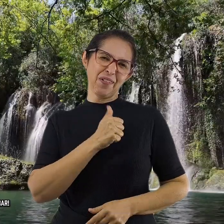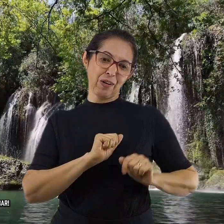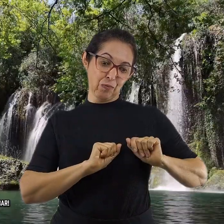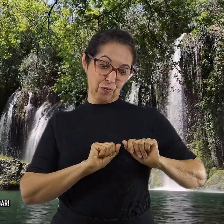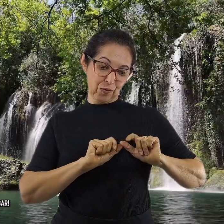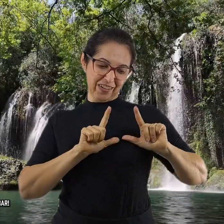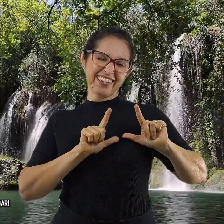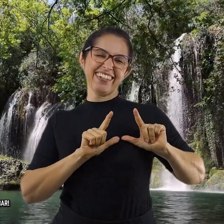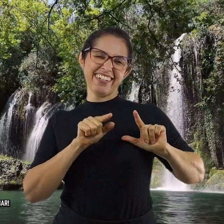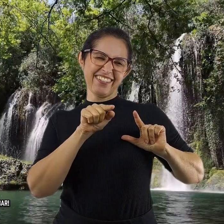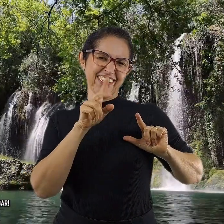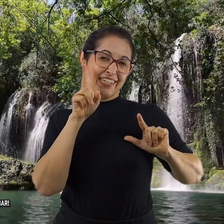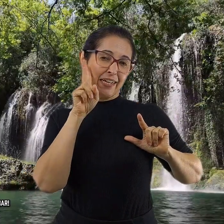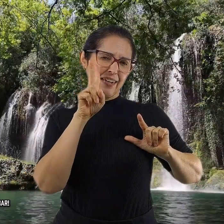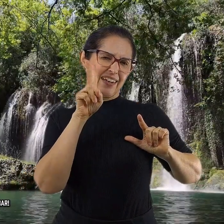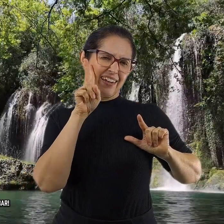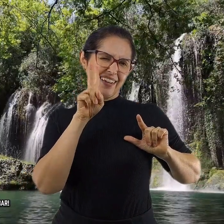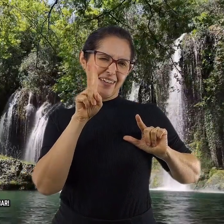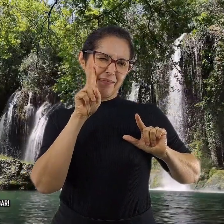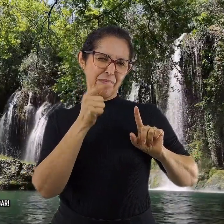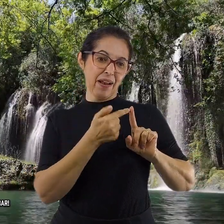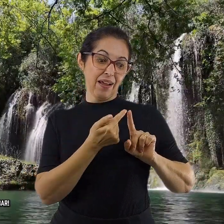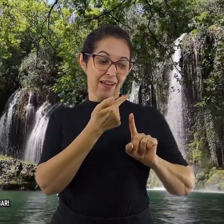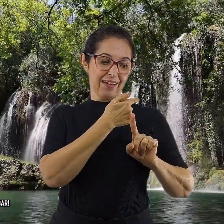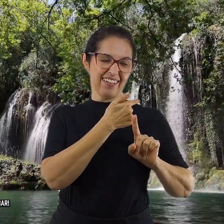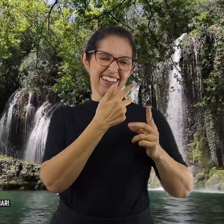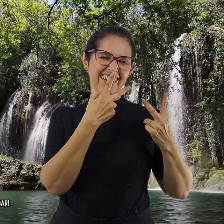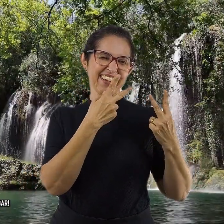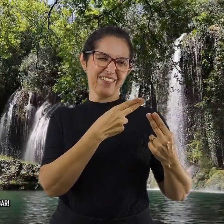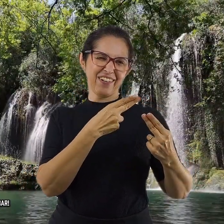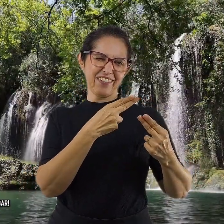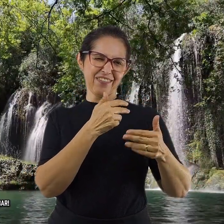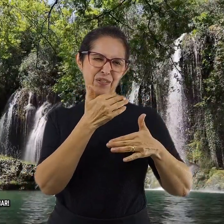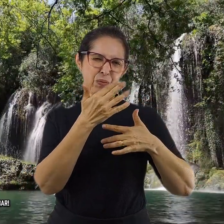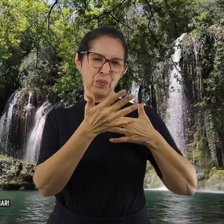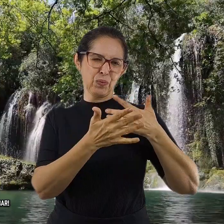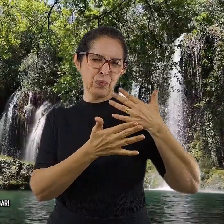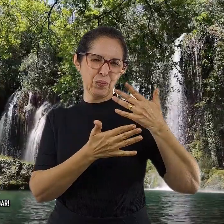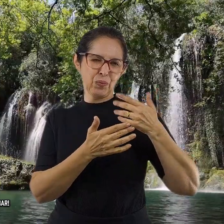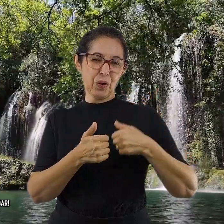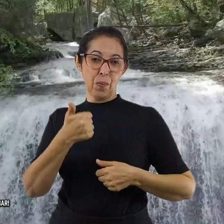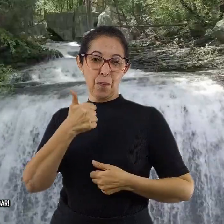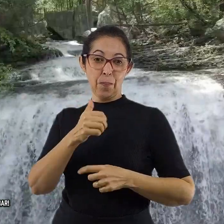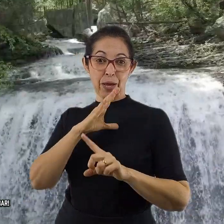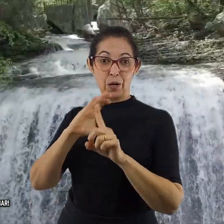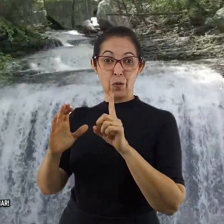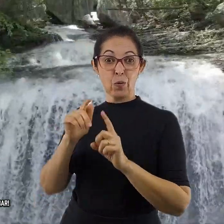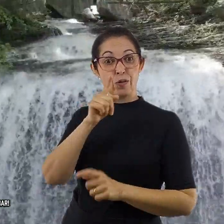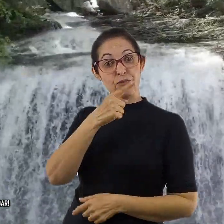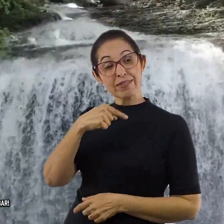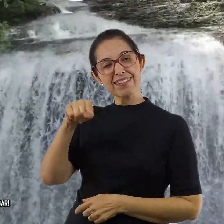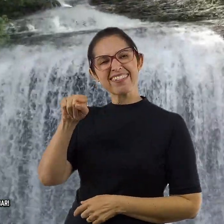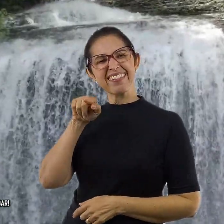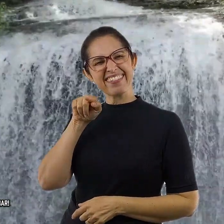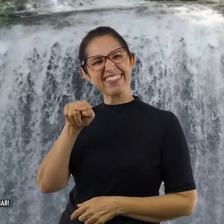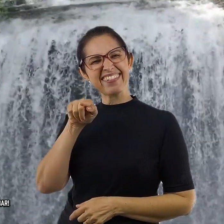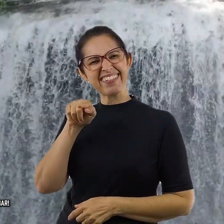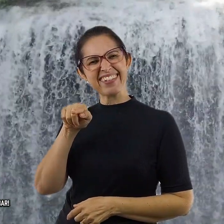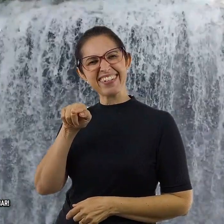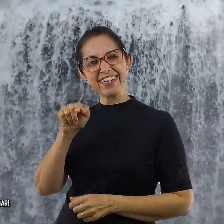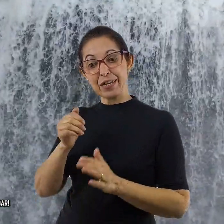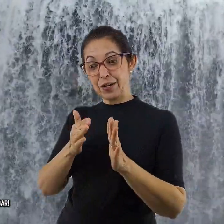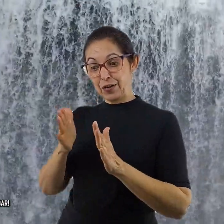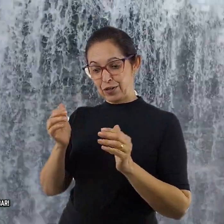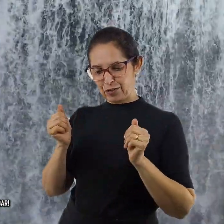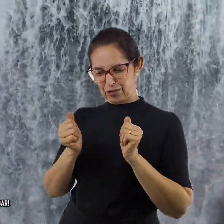Te fiz voltar ao início, aos primeiros cultos, aos